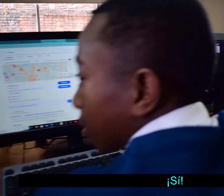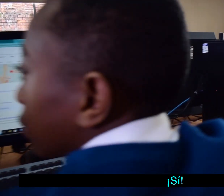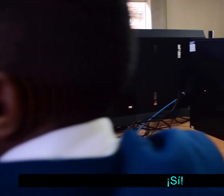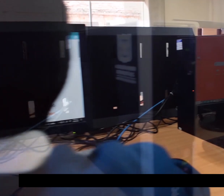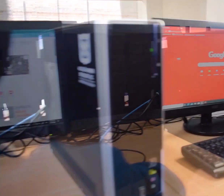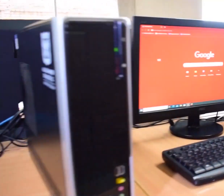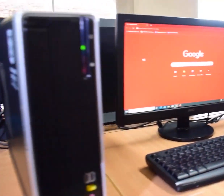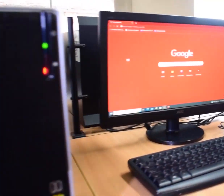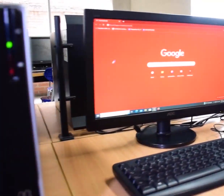Sí.